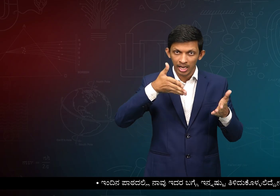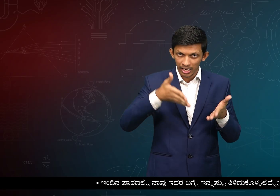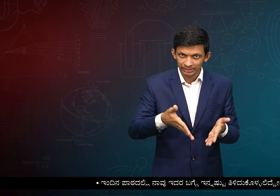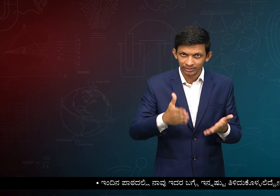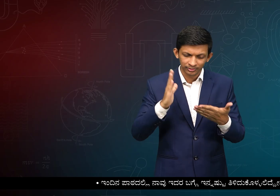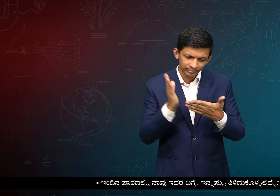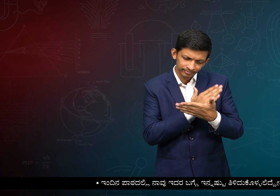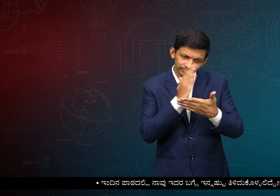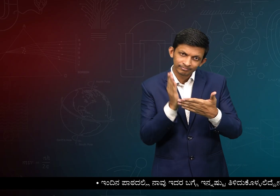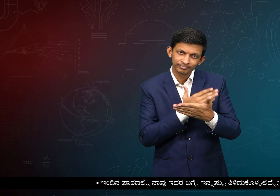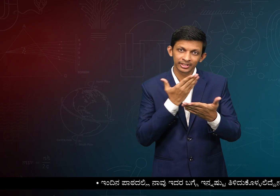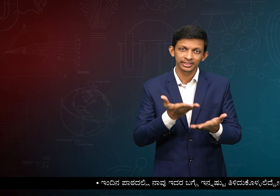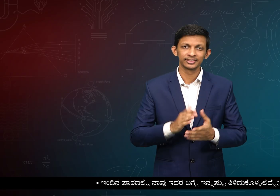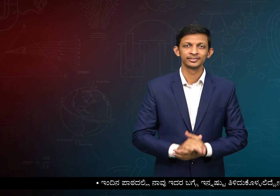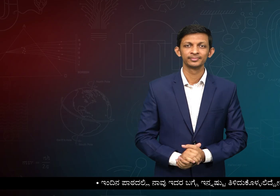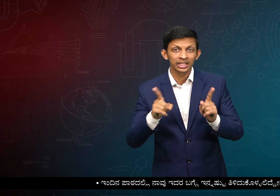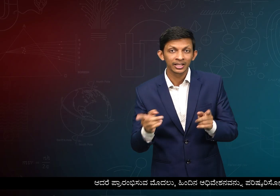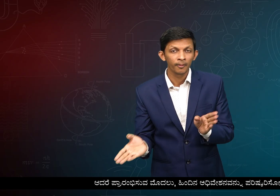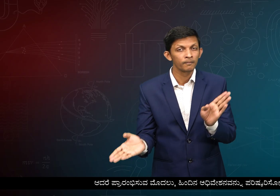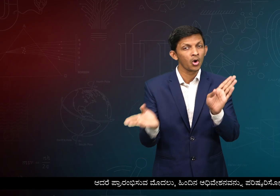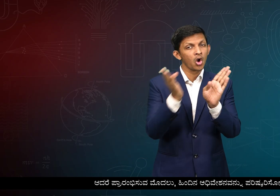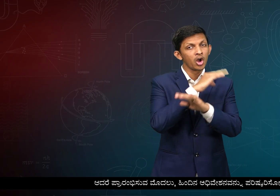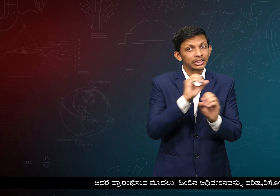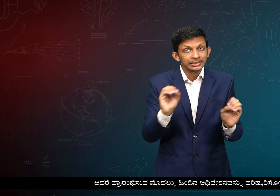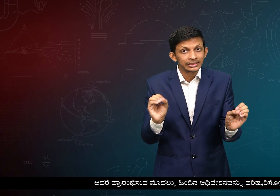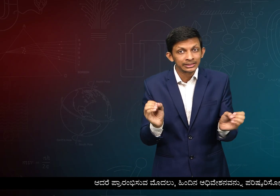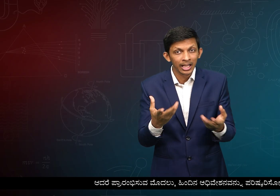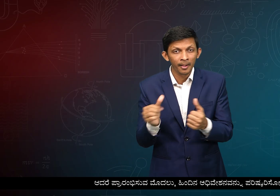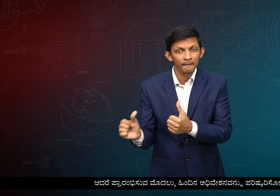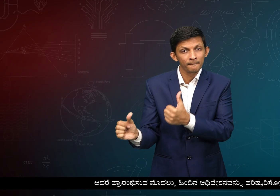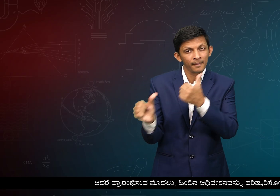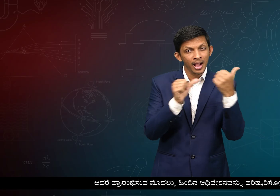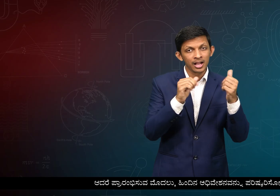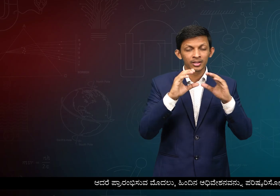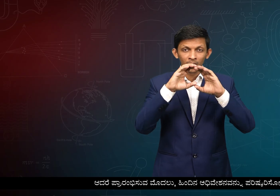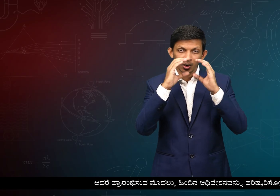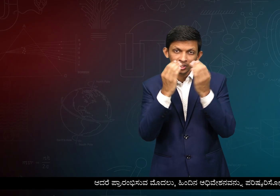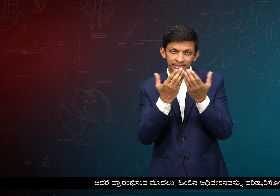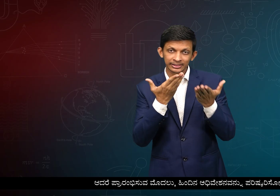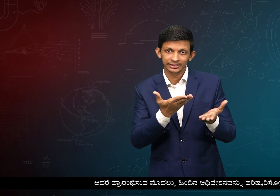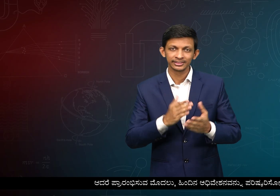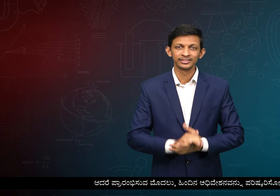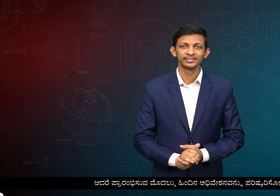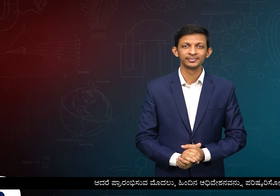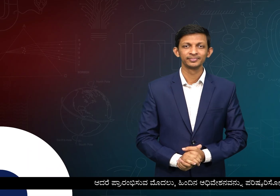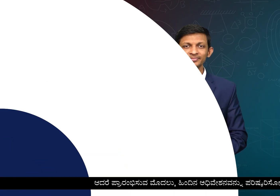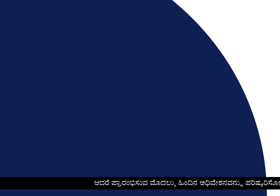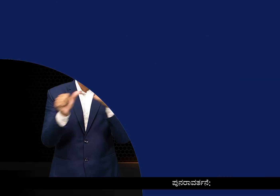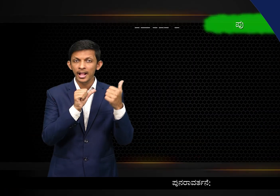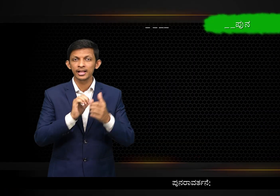ಬಗ್ಗೆ ಇನ್ನಷ್ಟು ತಿಳಿದುಕೊಳ್ಳುತ್ತಿದ್ದೇವೆ. ಆದರೆ ಪ್ರಾರಂಭಿಸುವ ಮೊದಲು ಹಿಂದಿನ ಅಧಿವೇಶನವನ್ನು